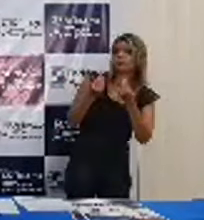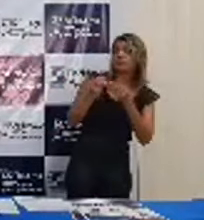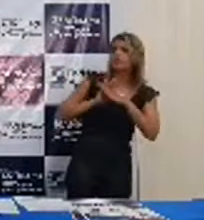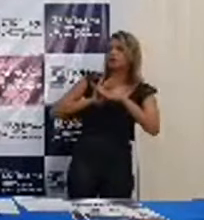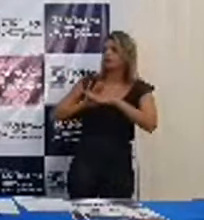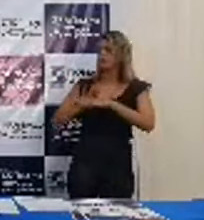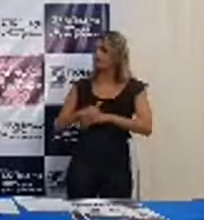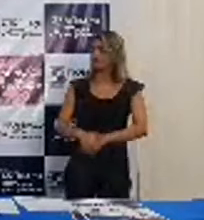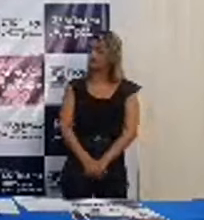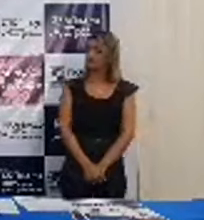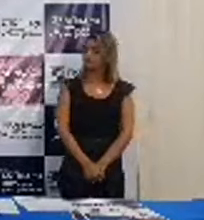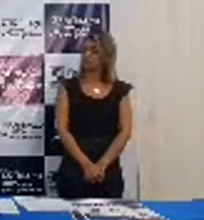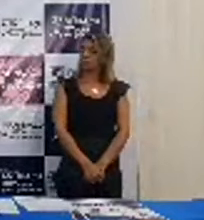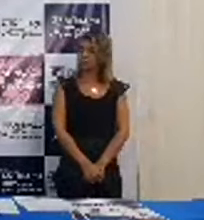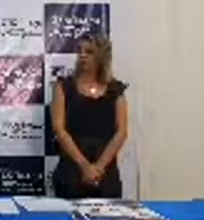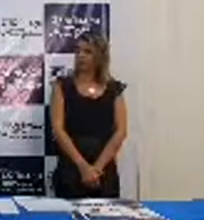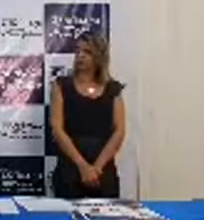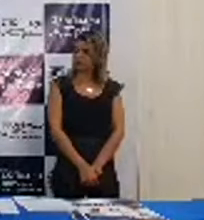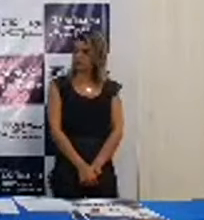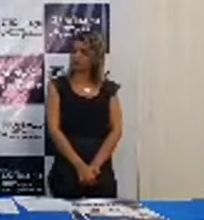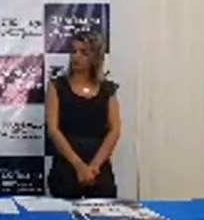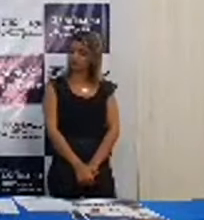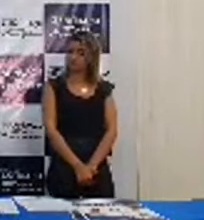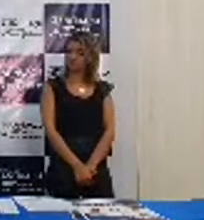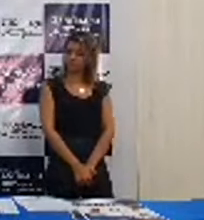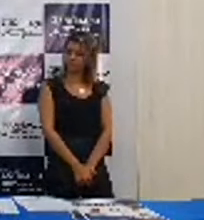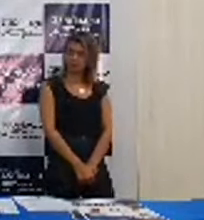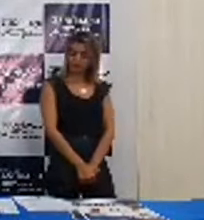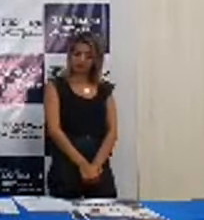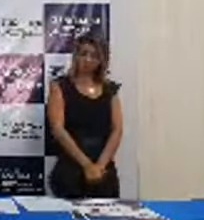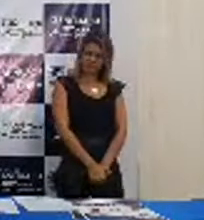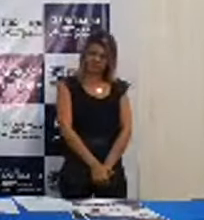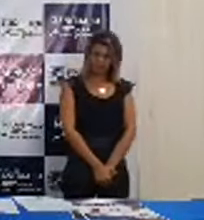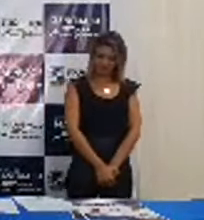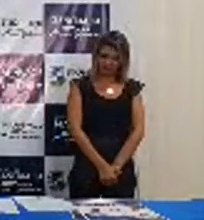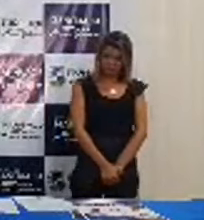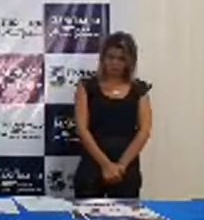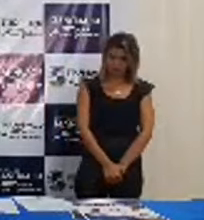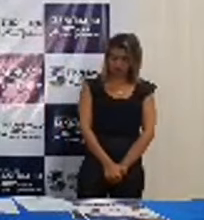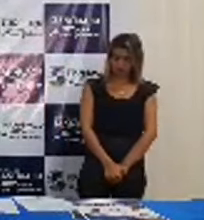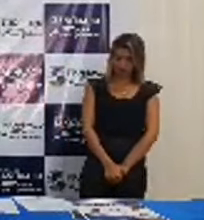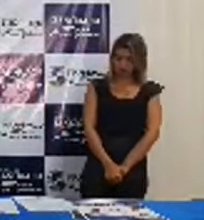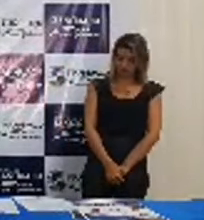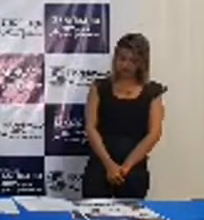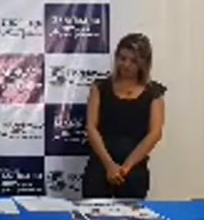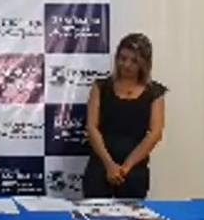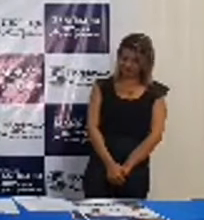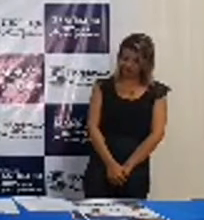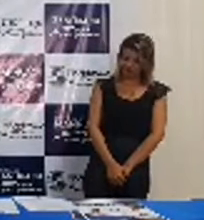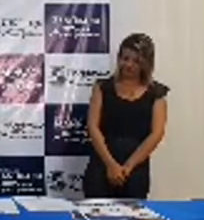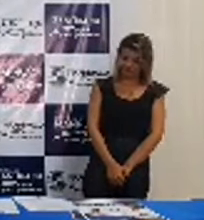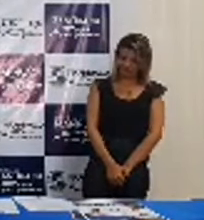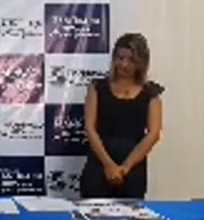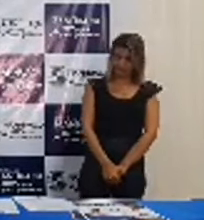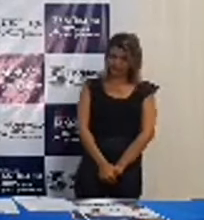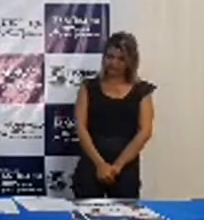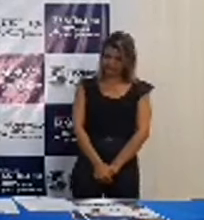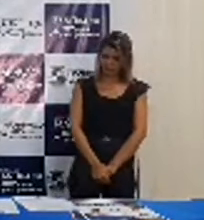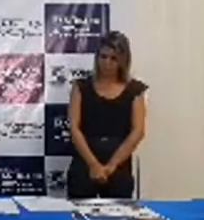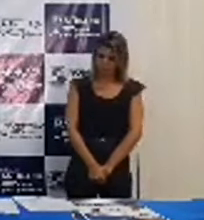se existe algum tipo de projeto do município, como isenção, por exemplo, de taxas, para socorrer esses empresários que